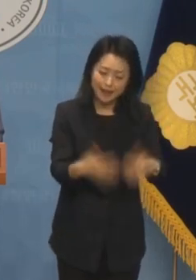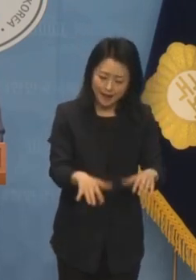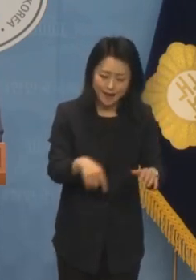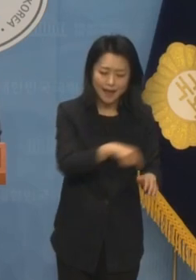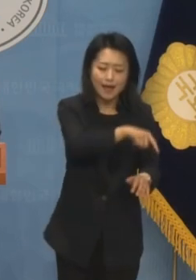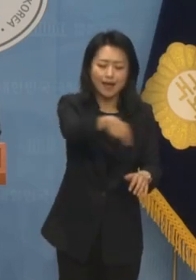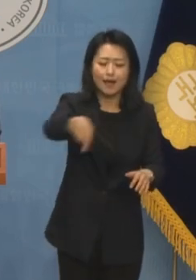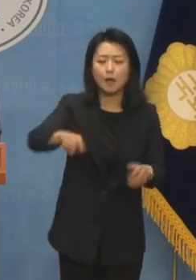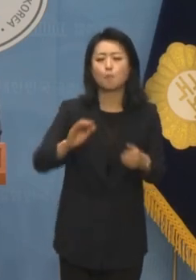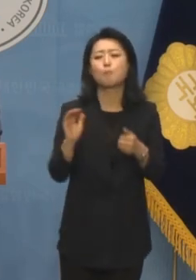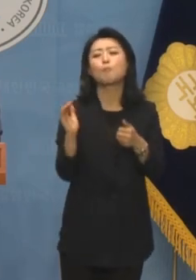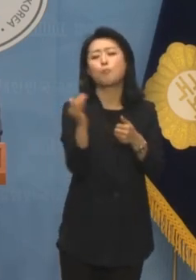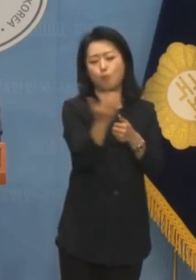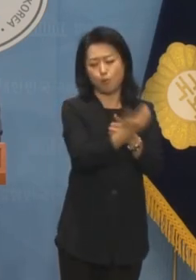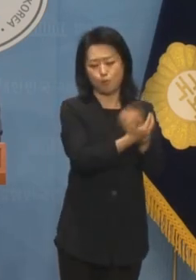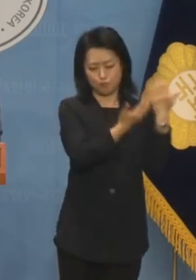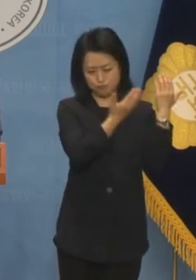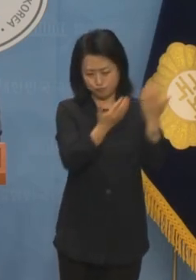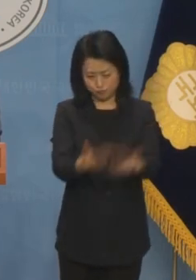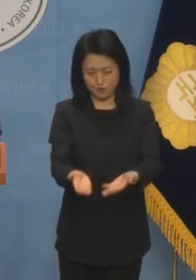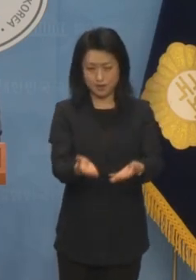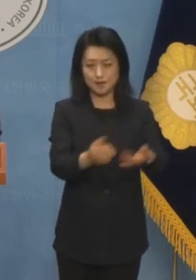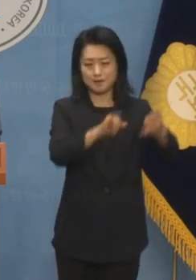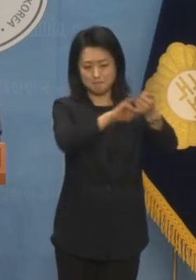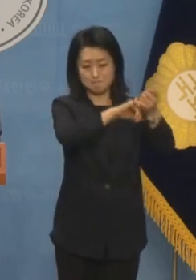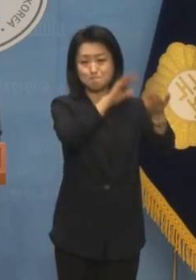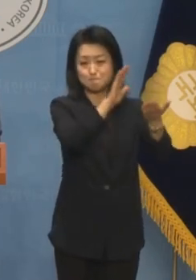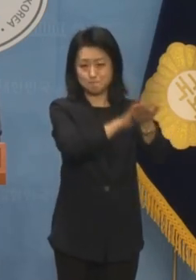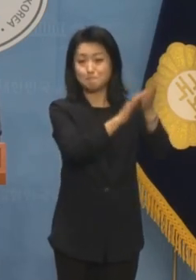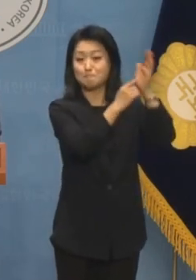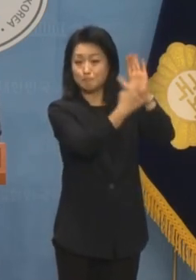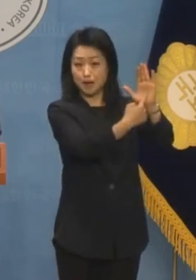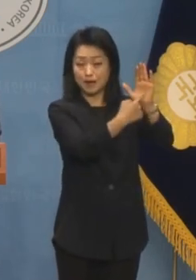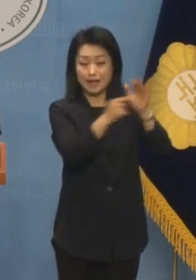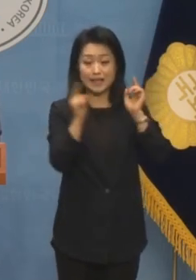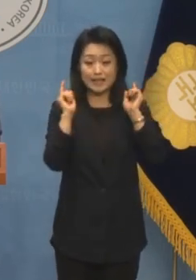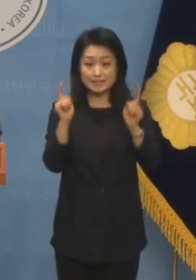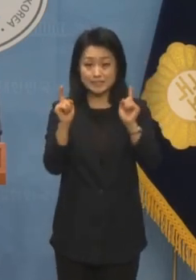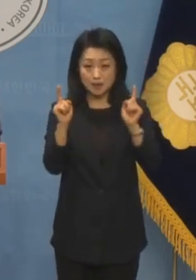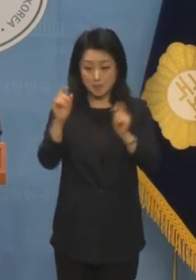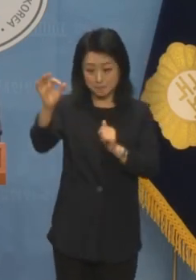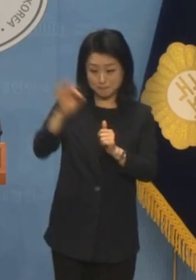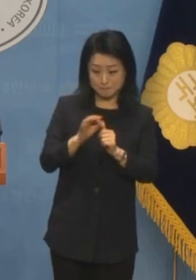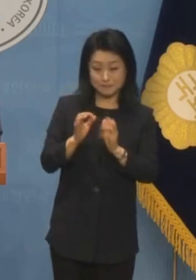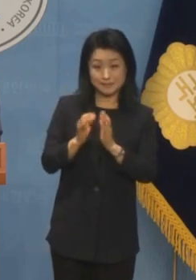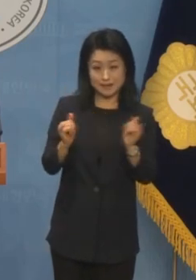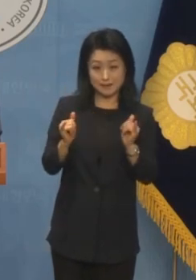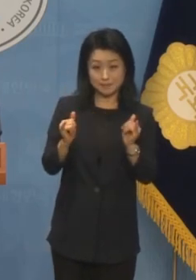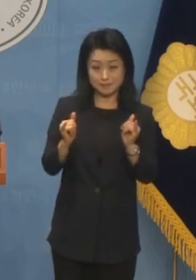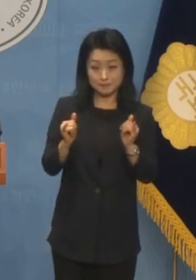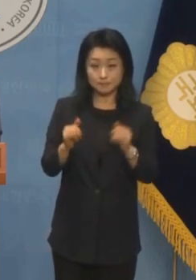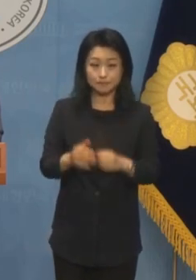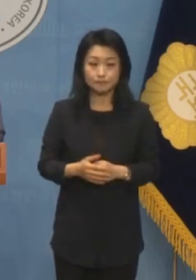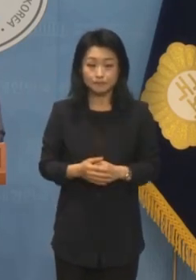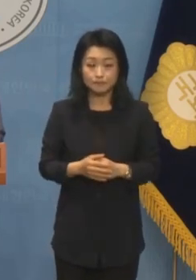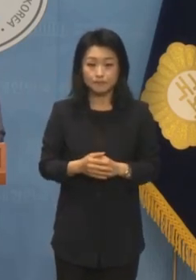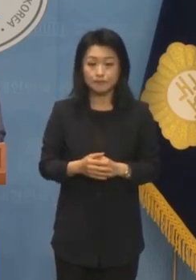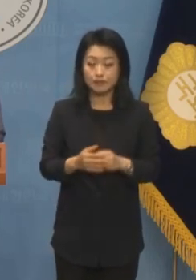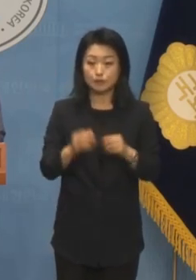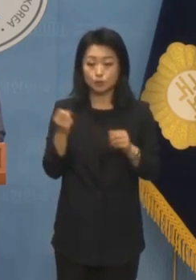지원과 보호를 강조하지 않았습니까? 실업급여 대상자들, 특히